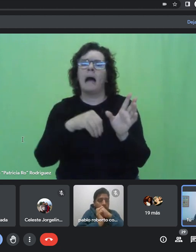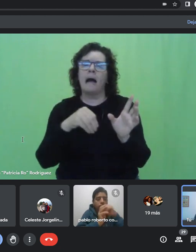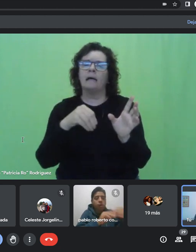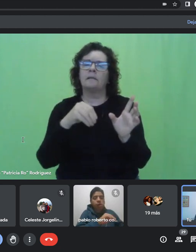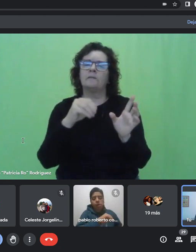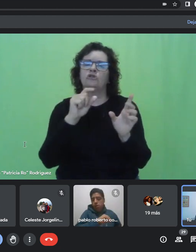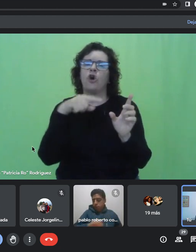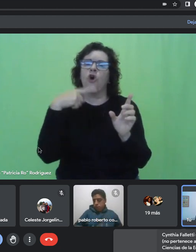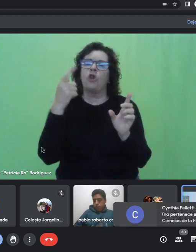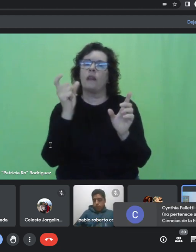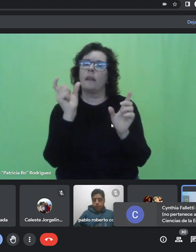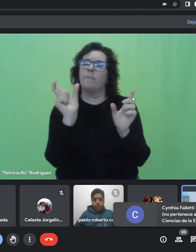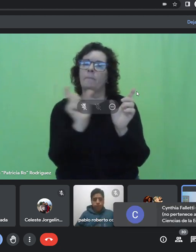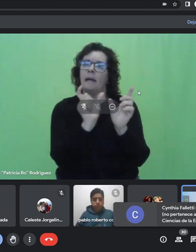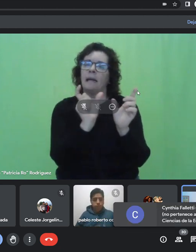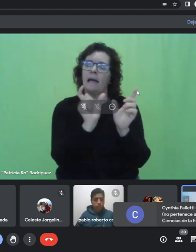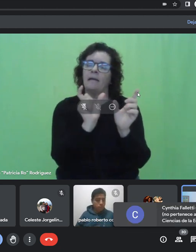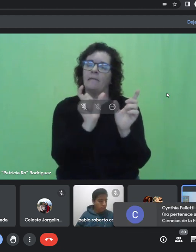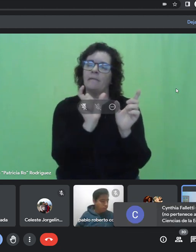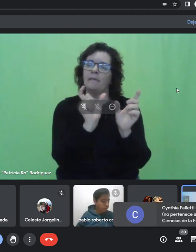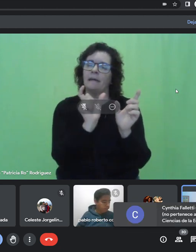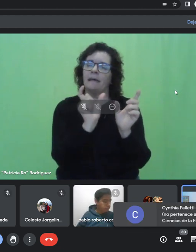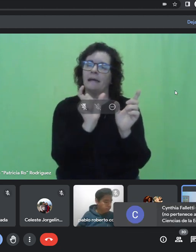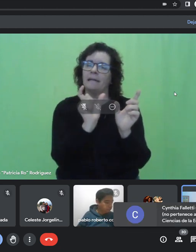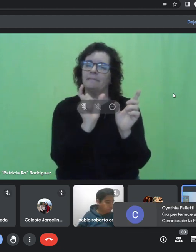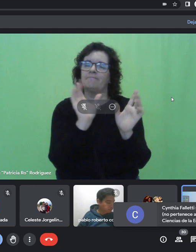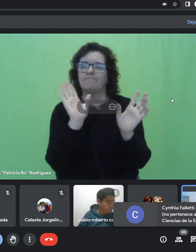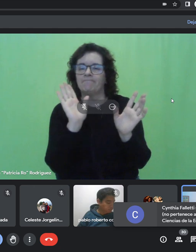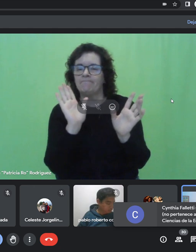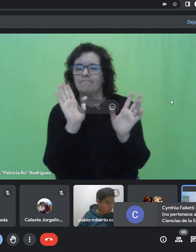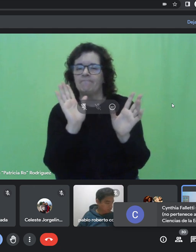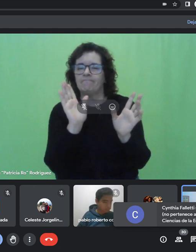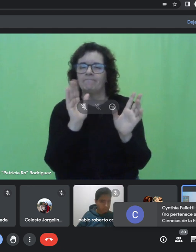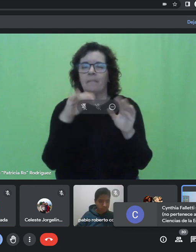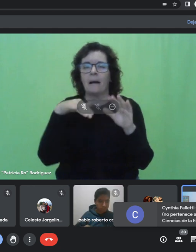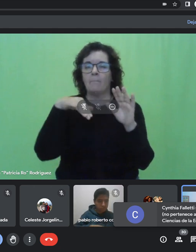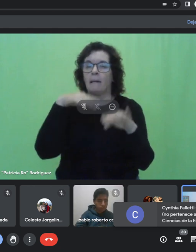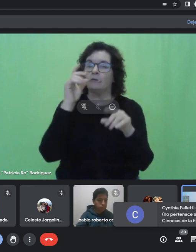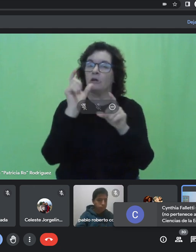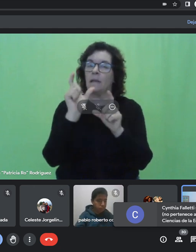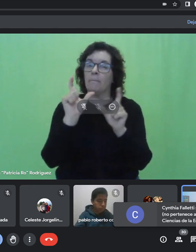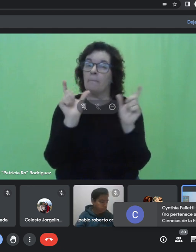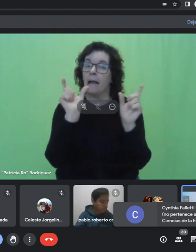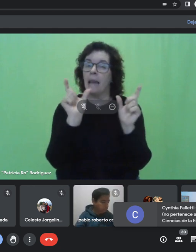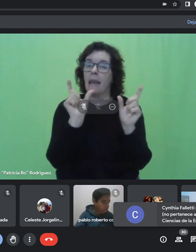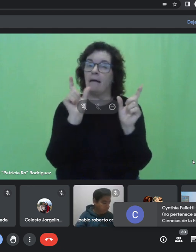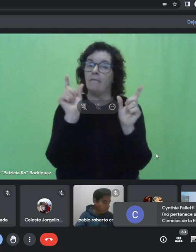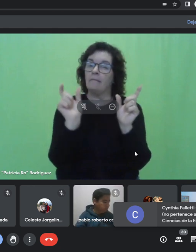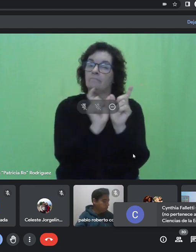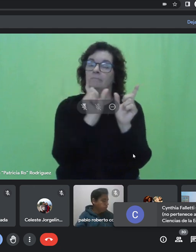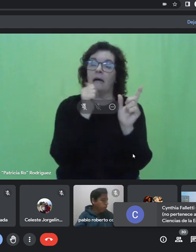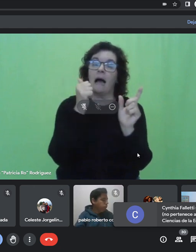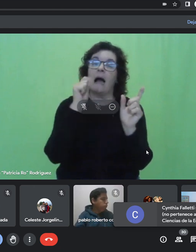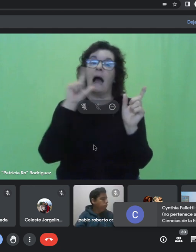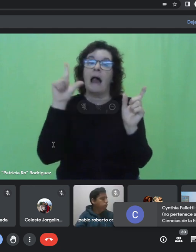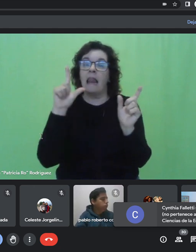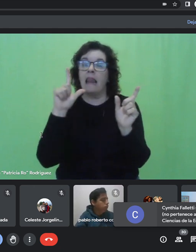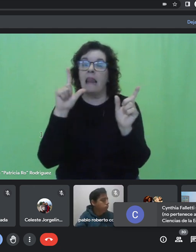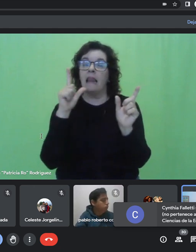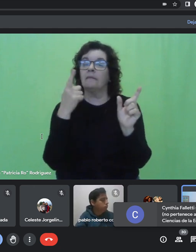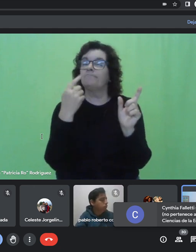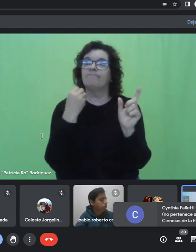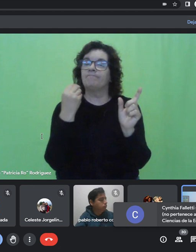Global termina en al. La mayoría de las palabras terminadas en al, ¿qué son? Adjetivos.